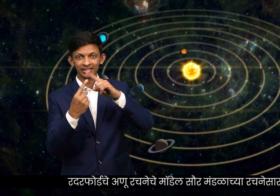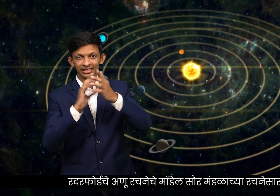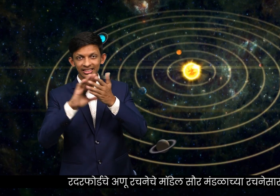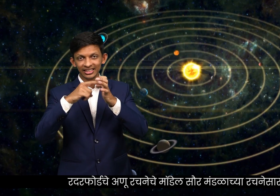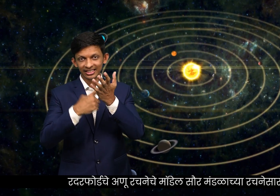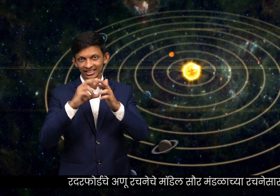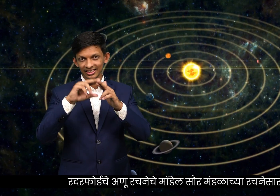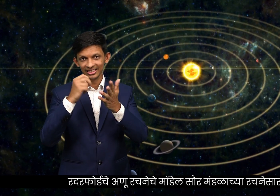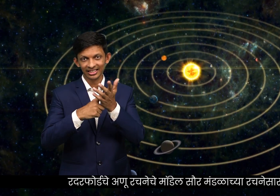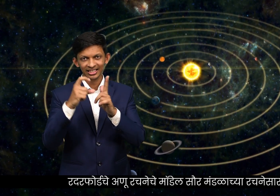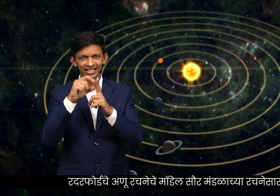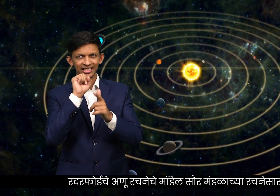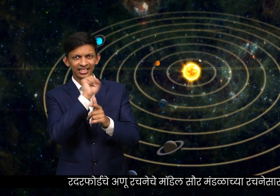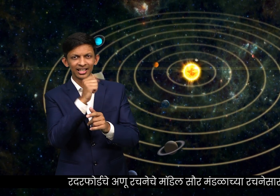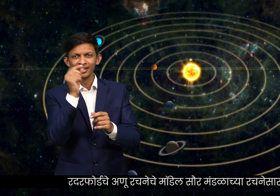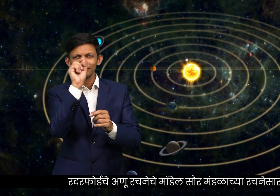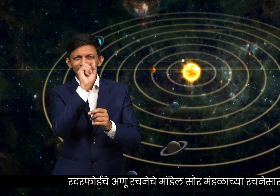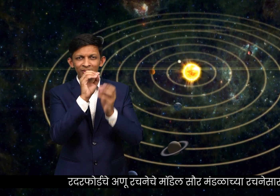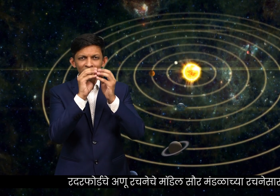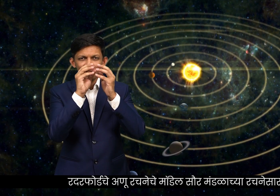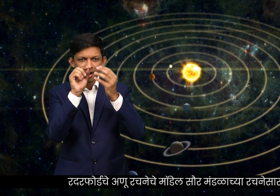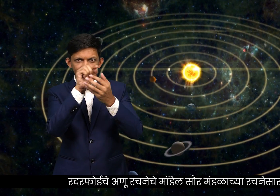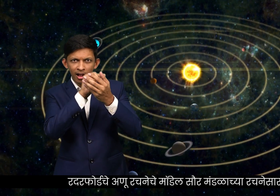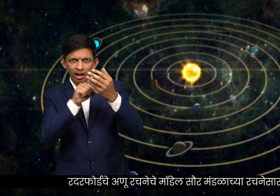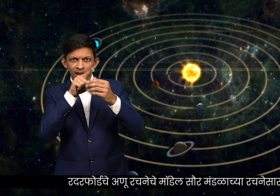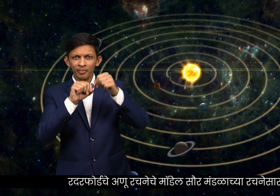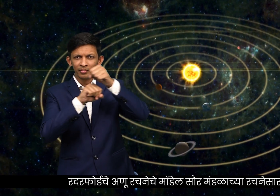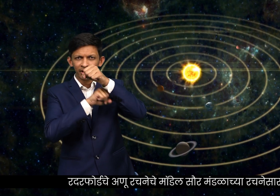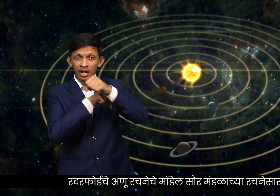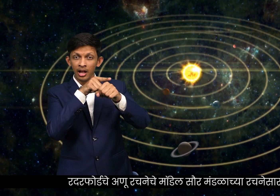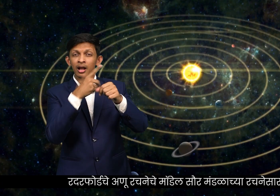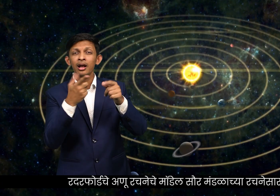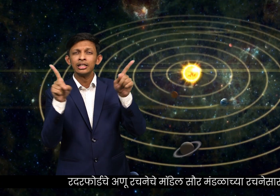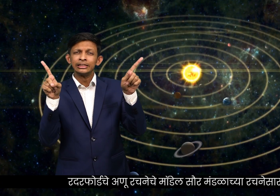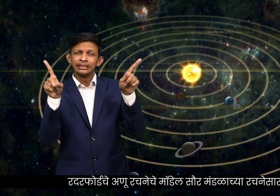रदरफोर्ड्सनी आणि रचनेच मॉडेल सौर मंडळाच्या रचनेसारखेच आहे.